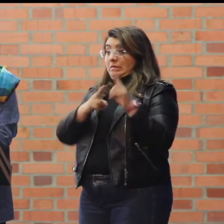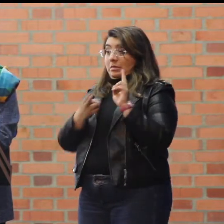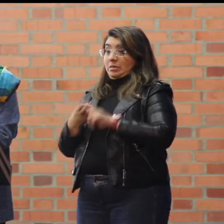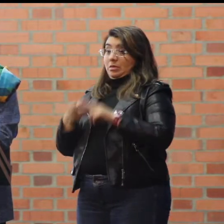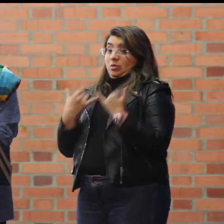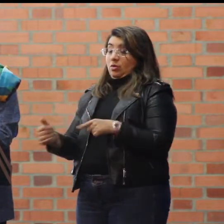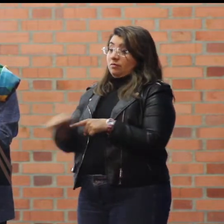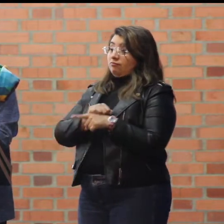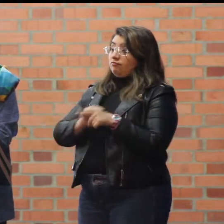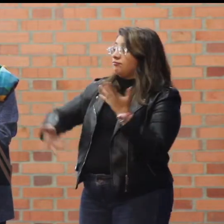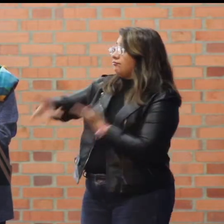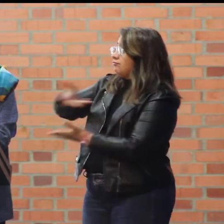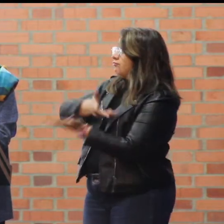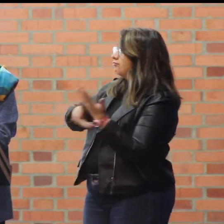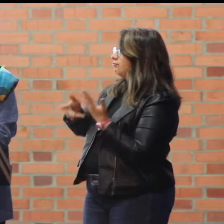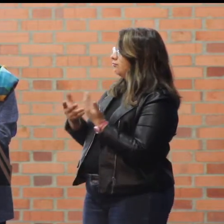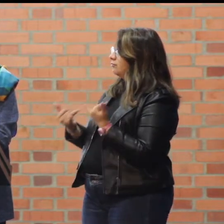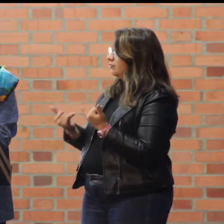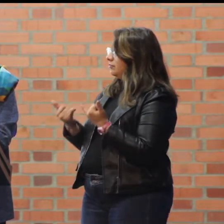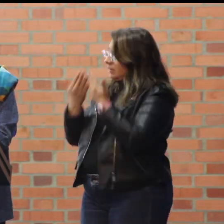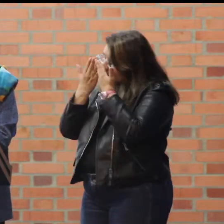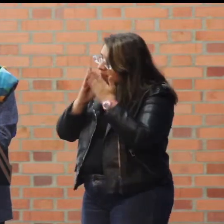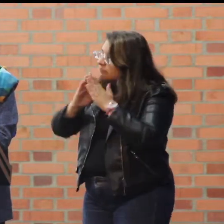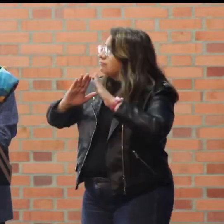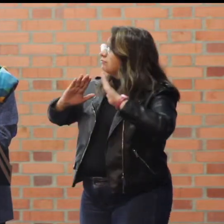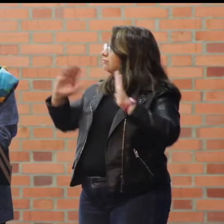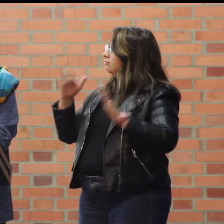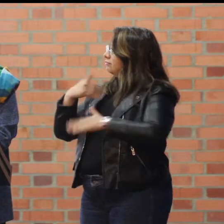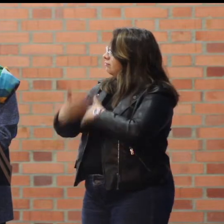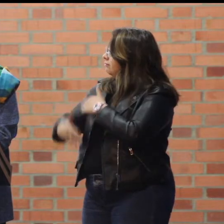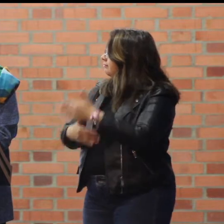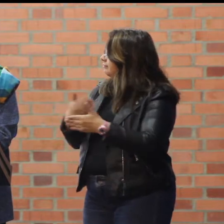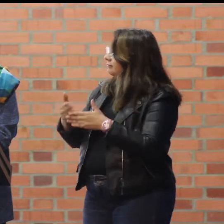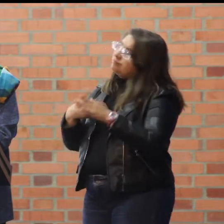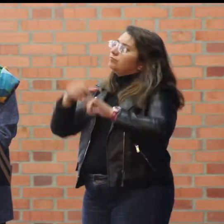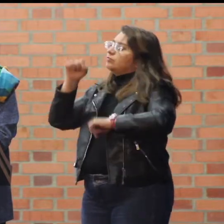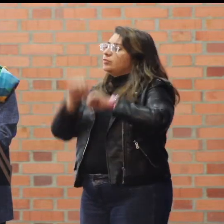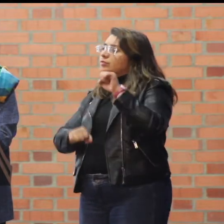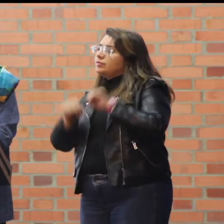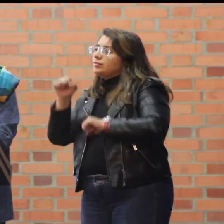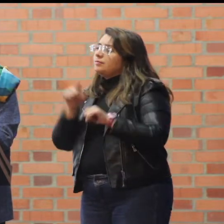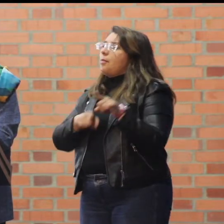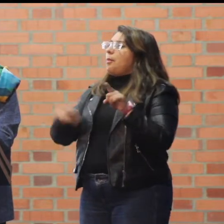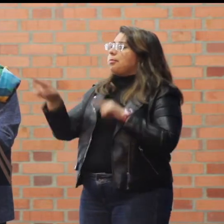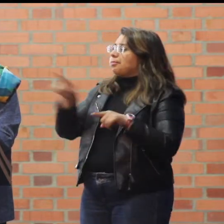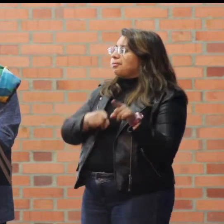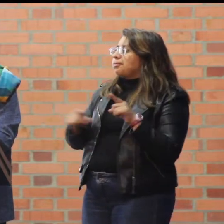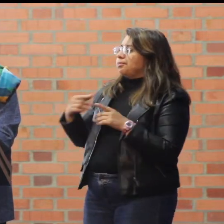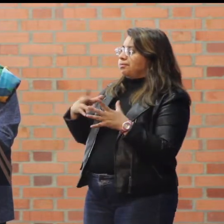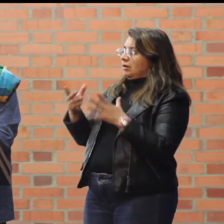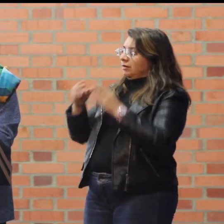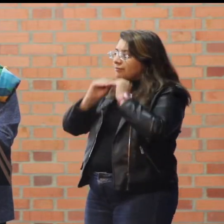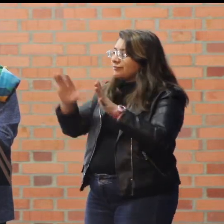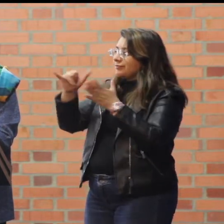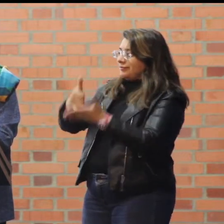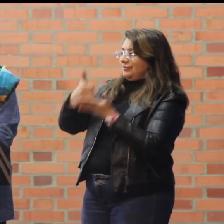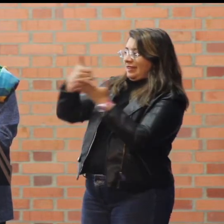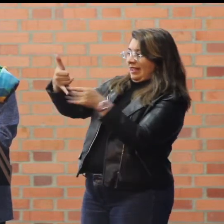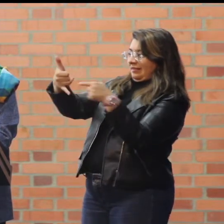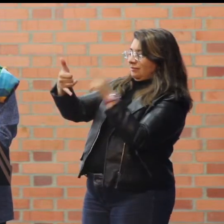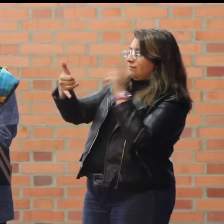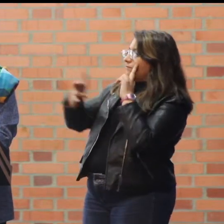conjunto pero ya podemos vislumbrar las maravillosas posibilidades que abren lanzamiento de este premio